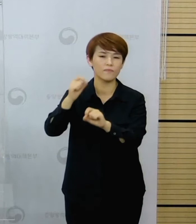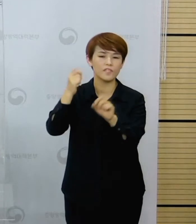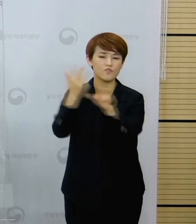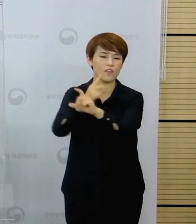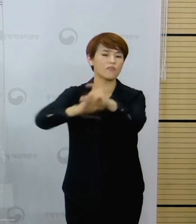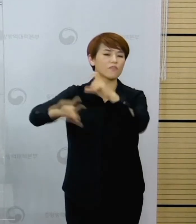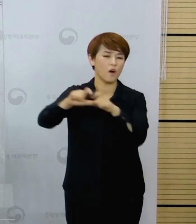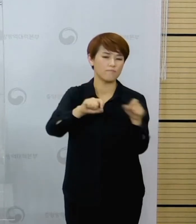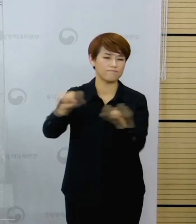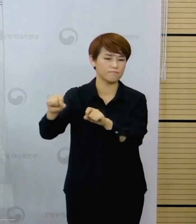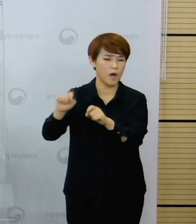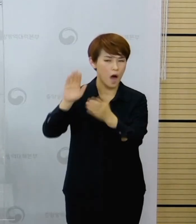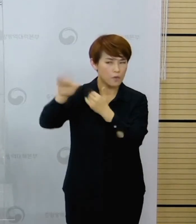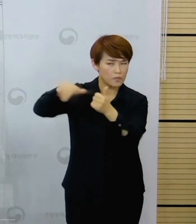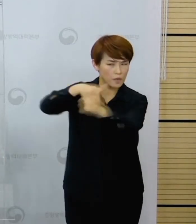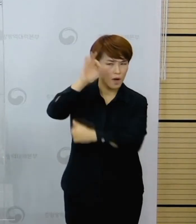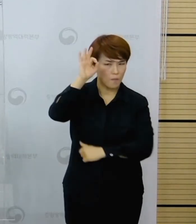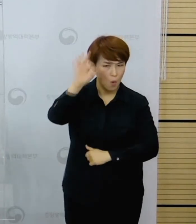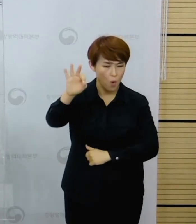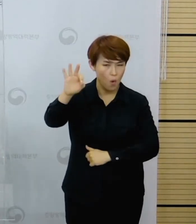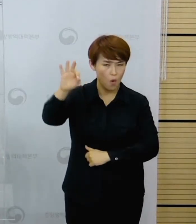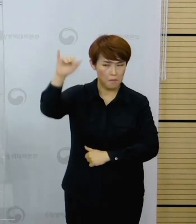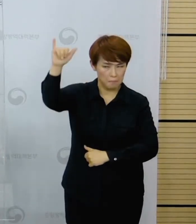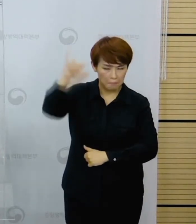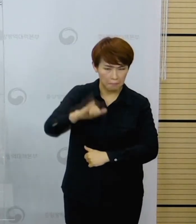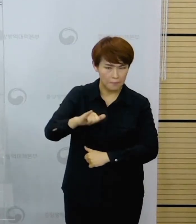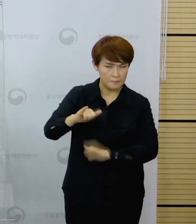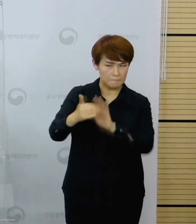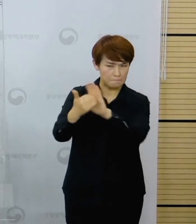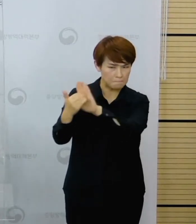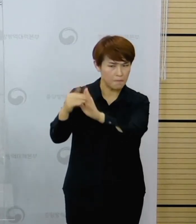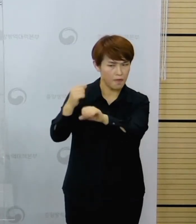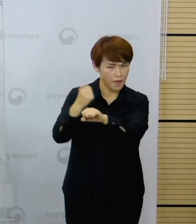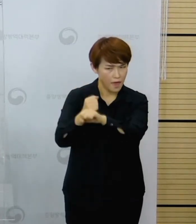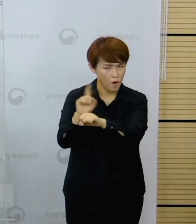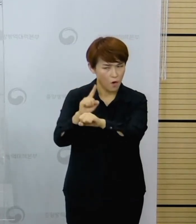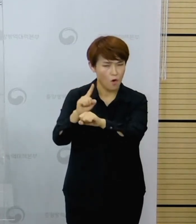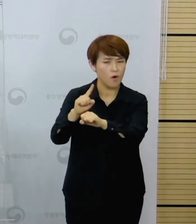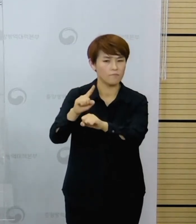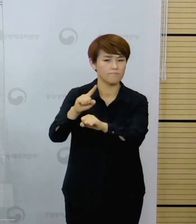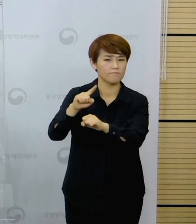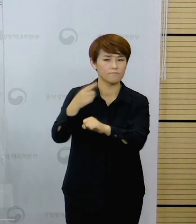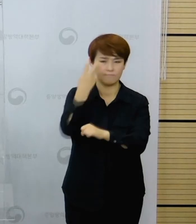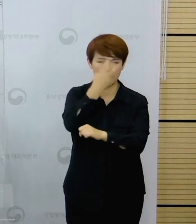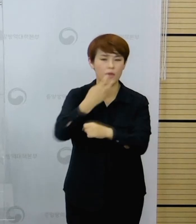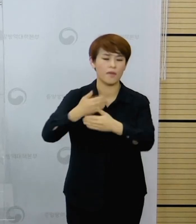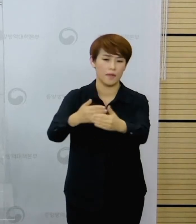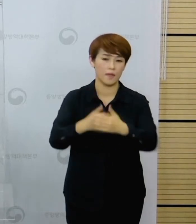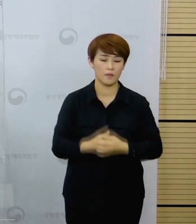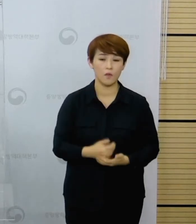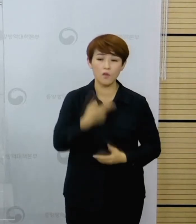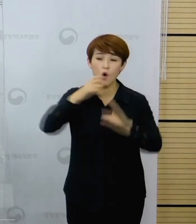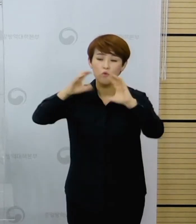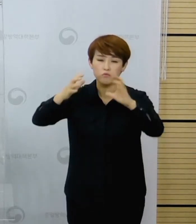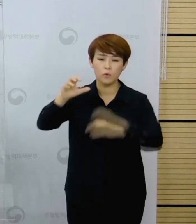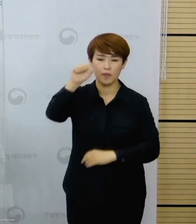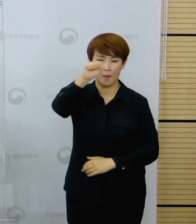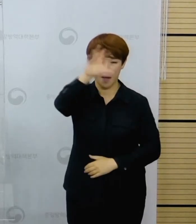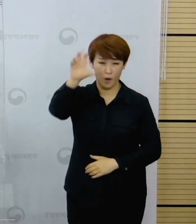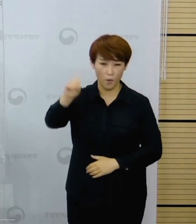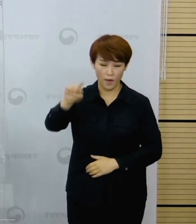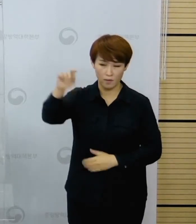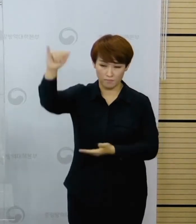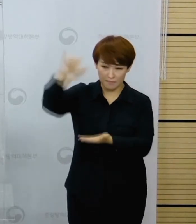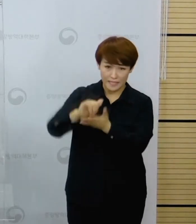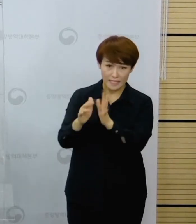င်ရောက်လာမှုတွေကိုတပတ်ပိုပြီးပြိပင်မှုကာလတိုးမြင့်မှုစဉ်းစားနေပါတယ်။တောင်အာဖရိကနဲ့ UK ကနေလာတဲ့သူတွေအတွက်လိုအပ်ချက်